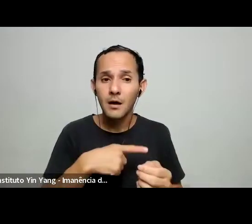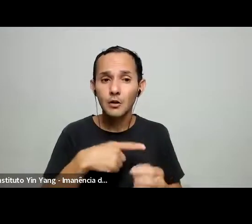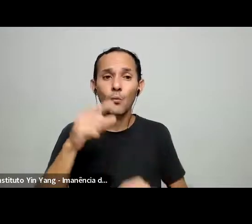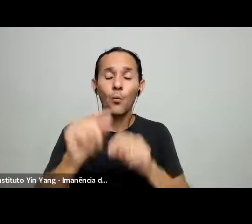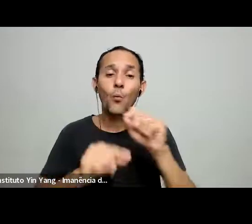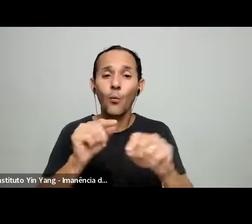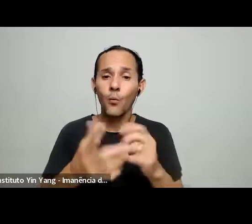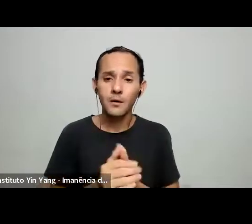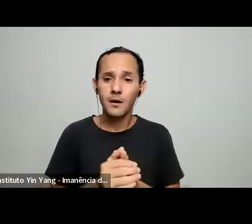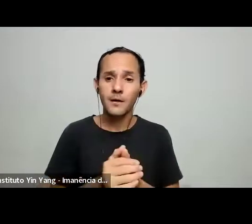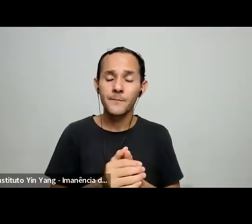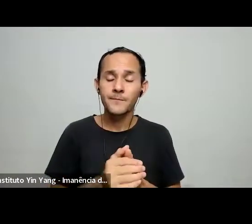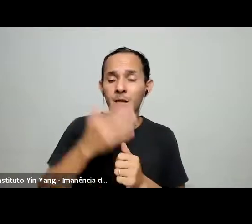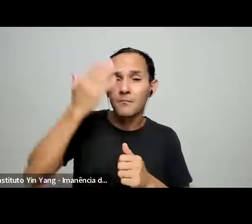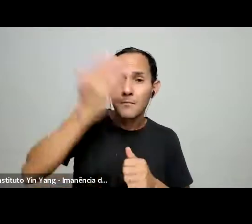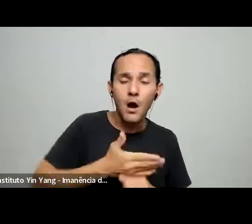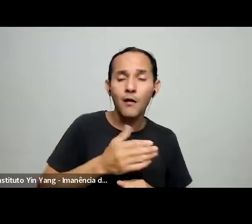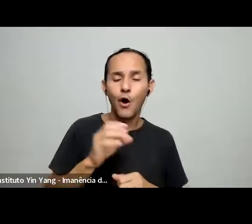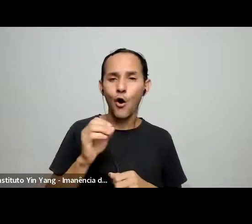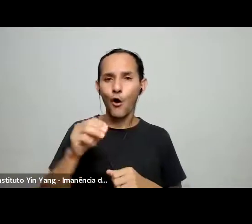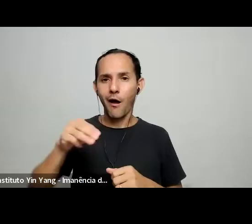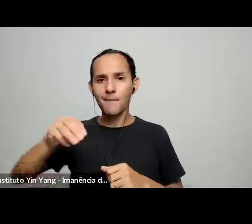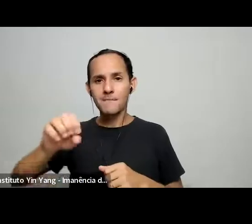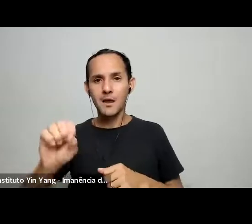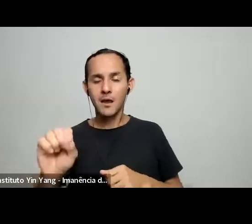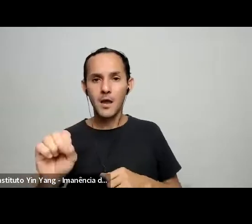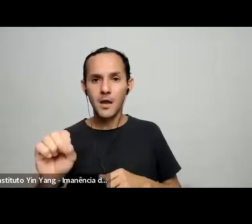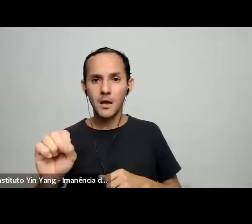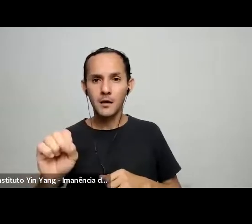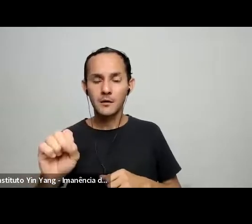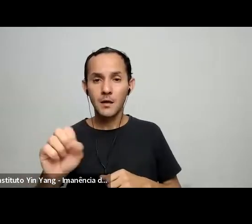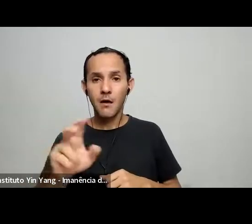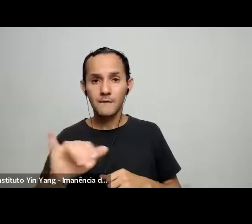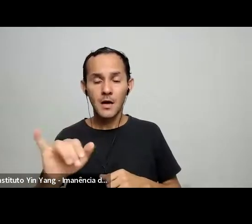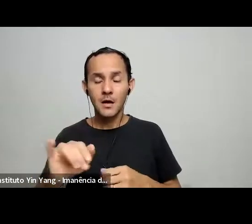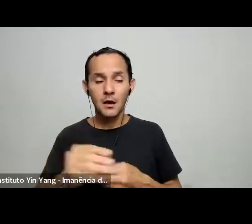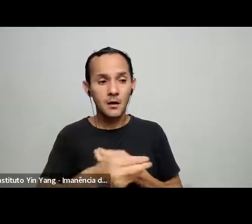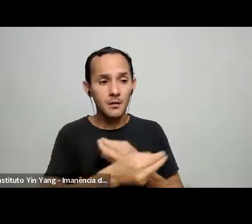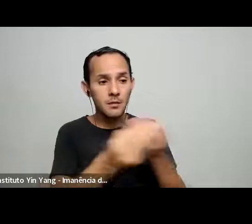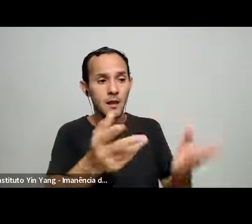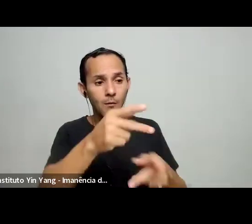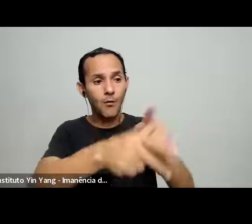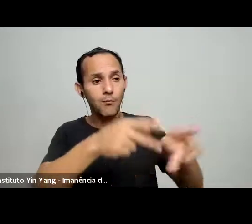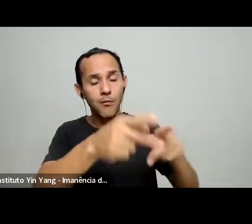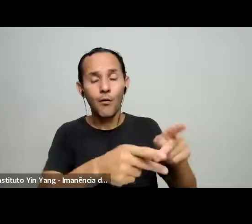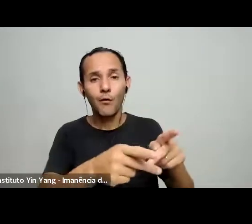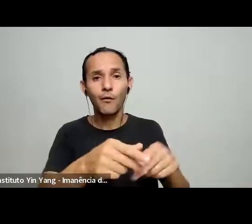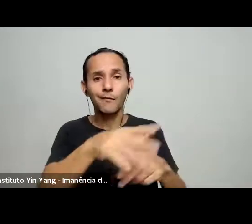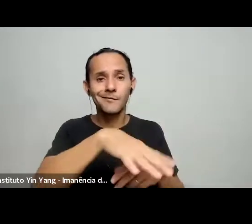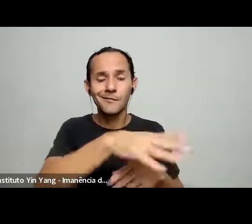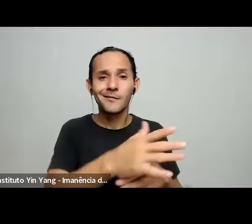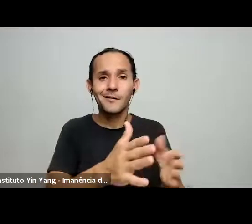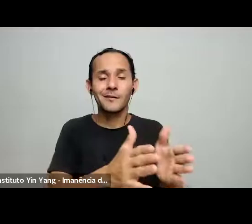né, uma sinalização da OMS, vamos proporcionar à população tão carente